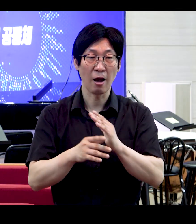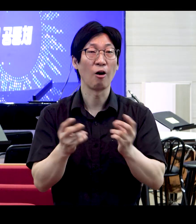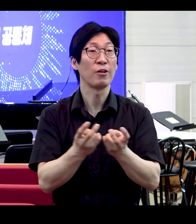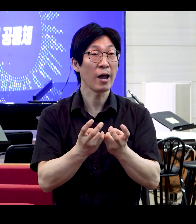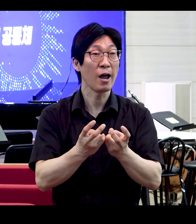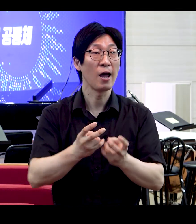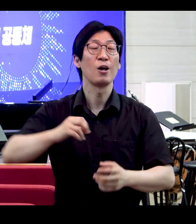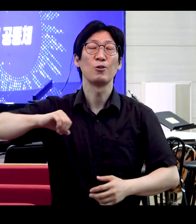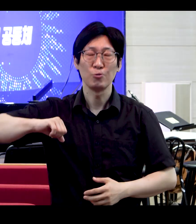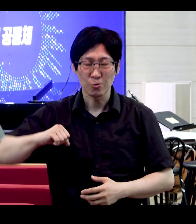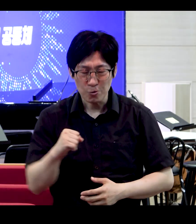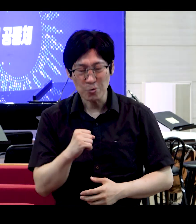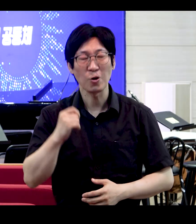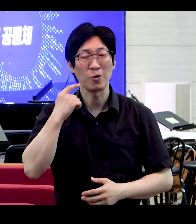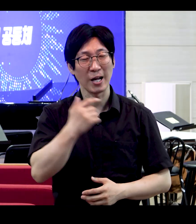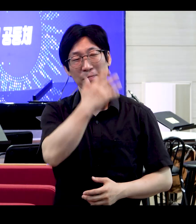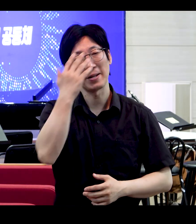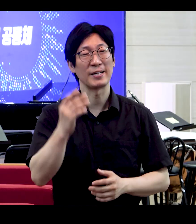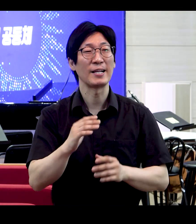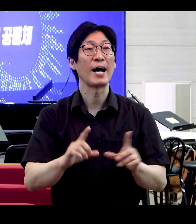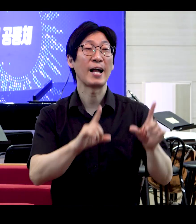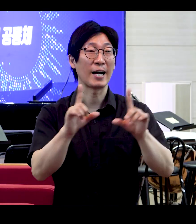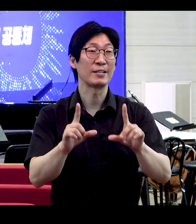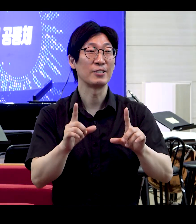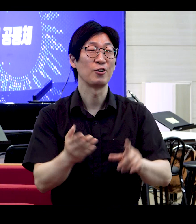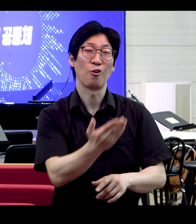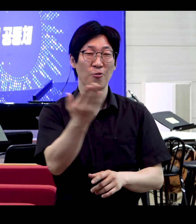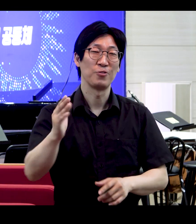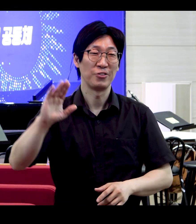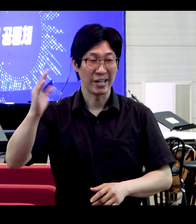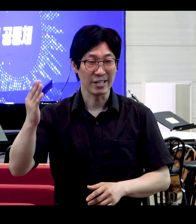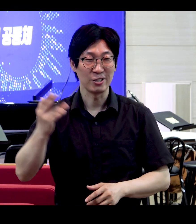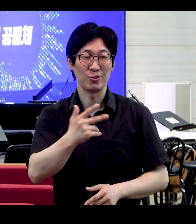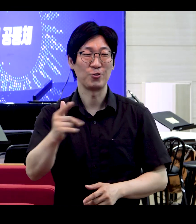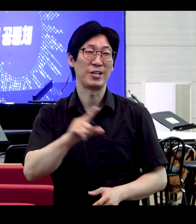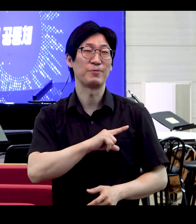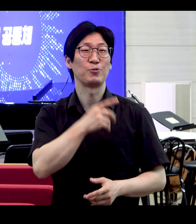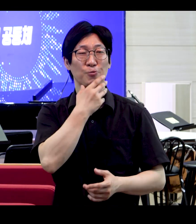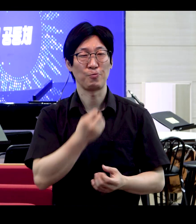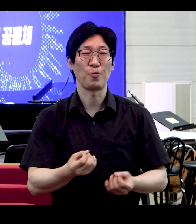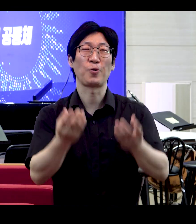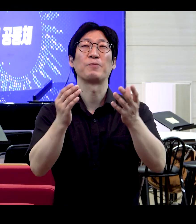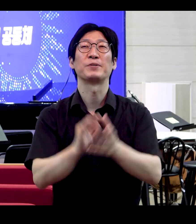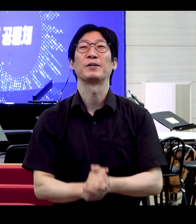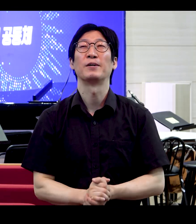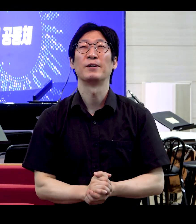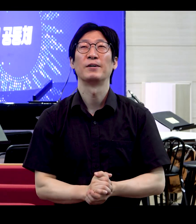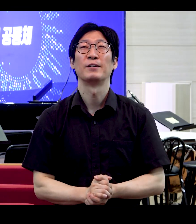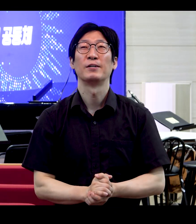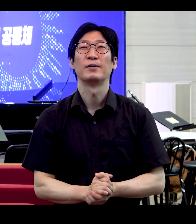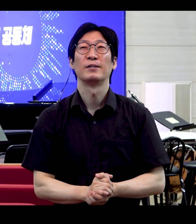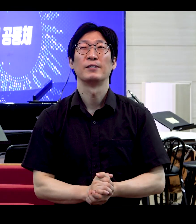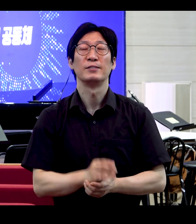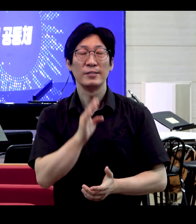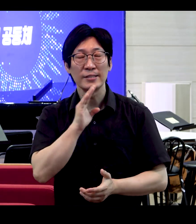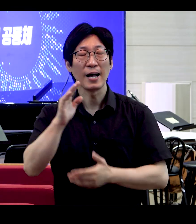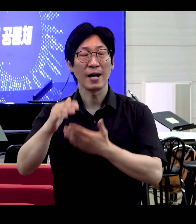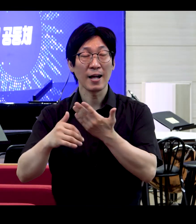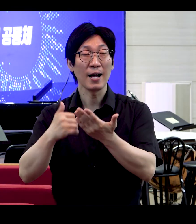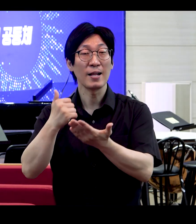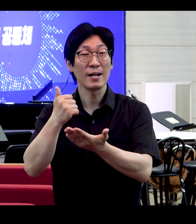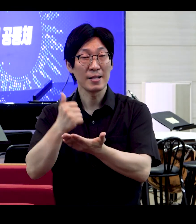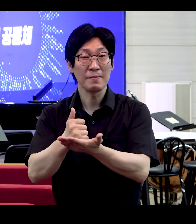여기에 순종하면서 그렇게 아름답게 살아가는 우리 모두가 될 수 있기를 주의 이름으로 축원합니다.